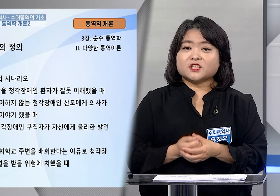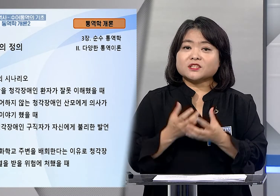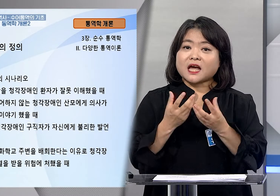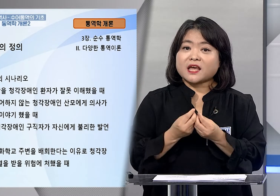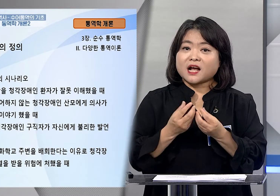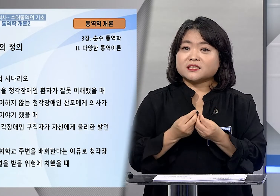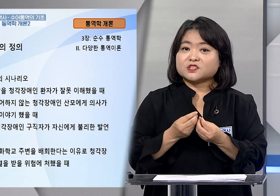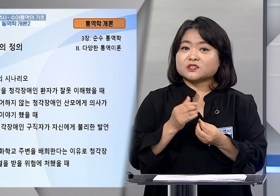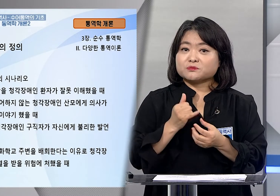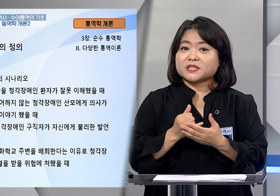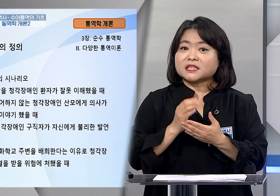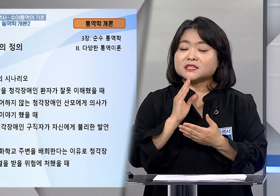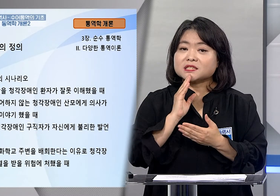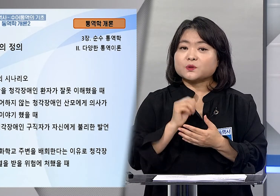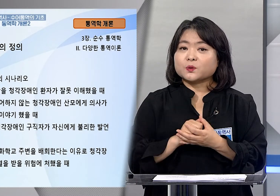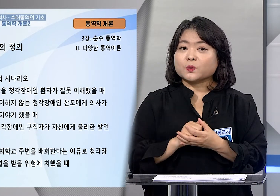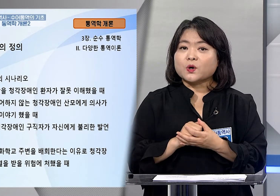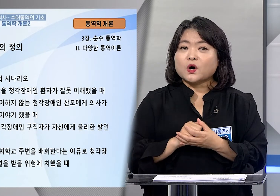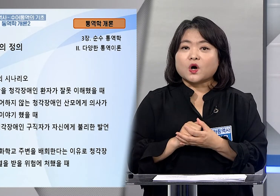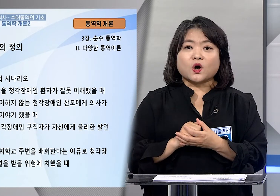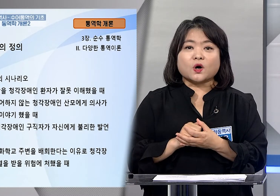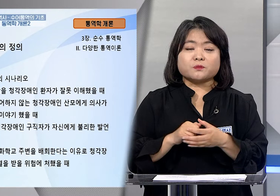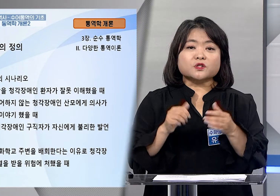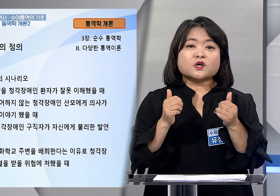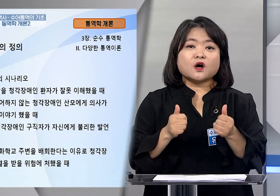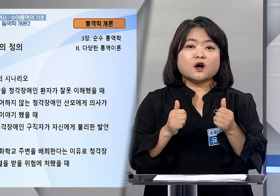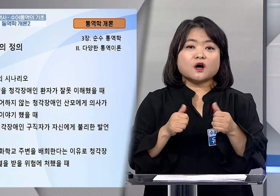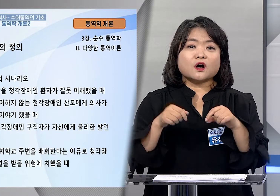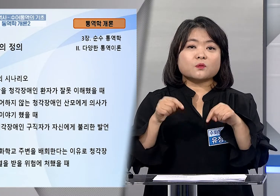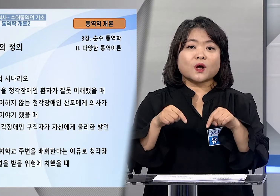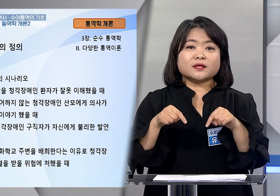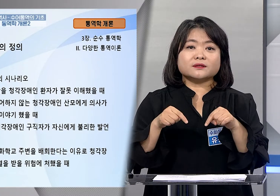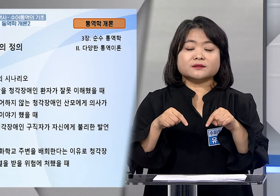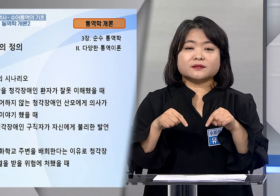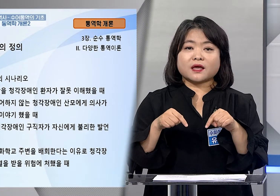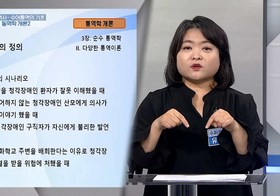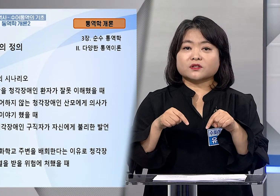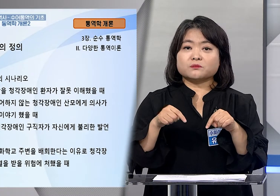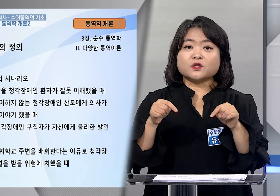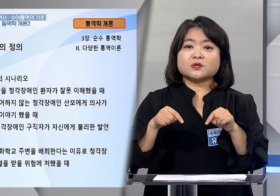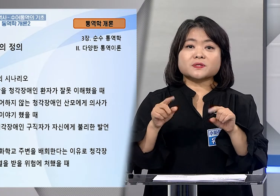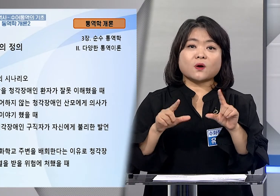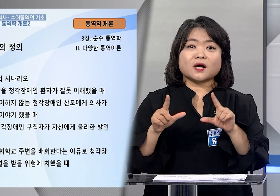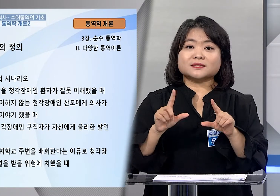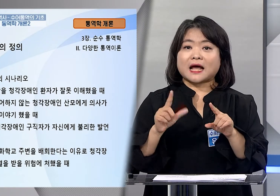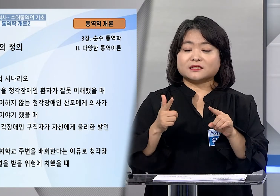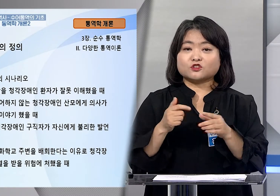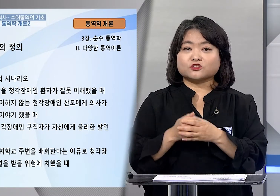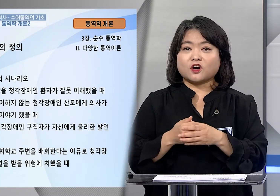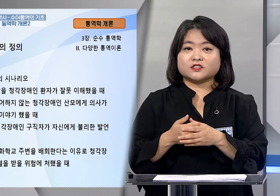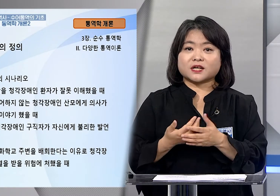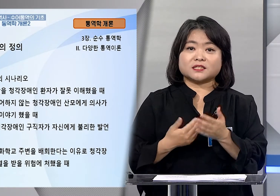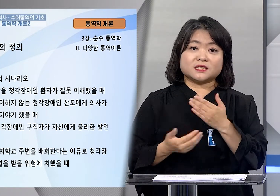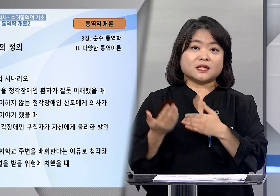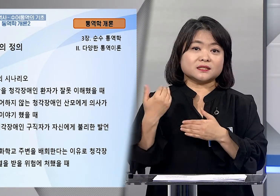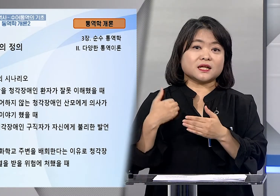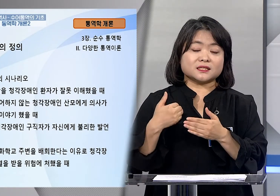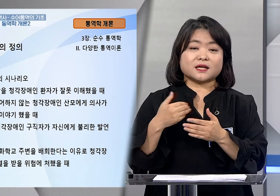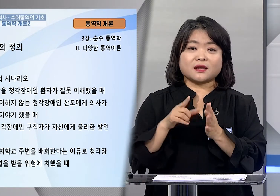이런 사례가 있었습니다. 실제로 면접관의 어떤 면접의 상황은 아니었고요. 제가 지난 지난 시간에